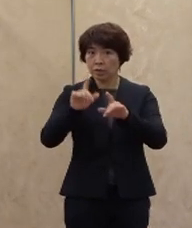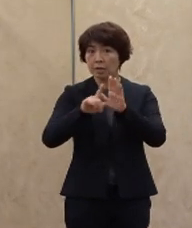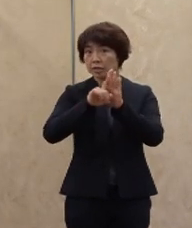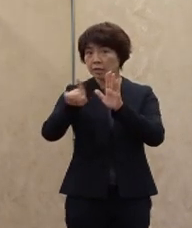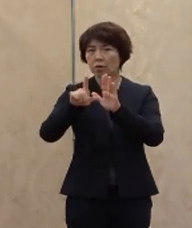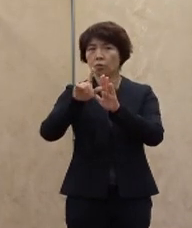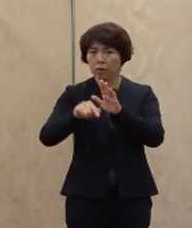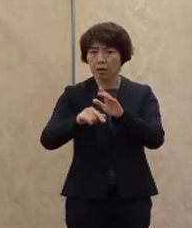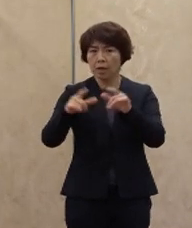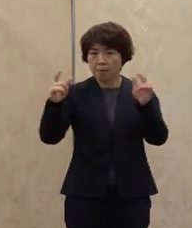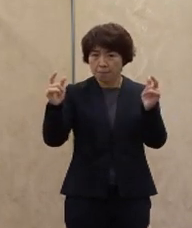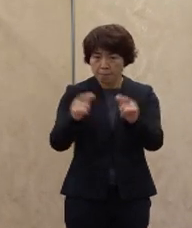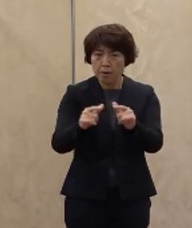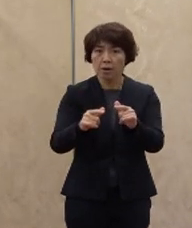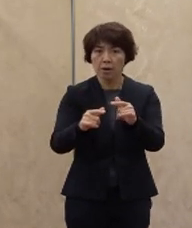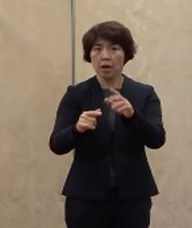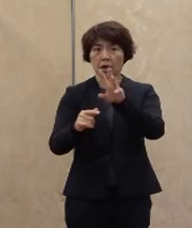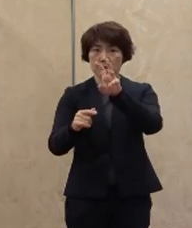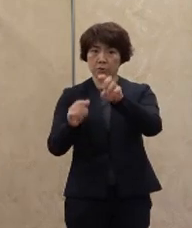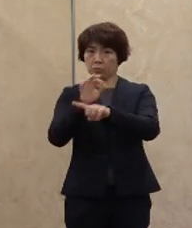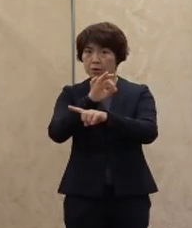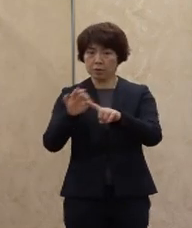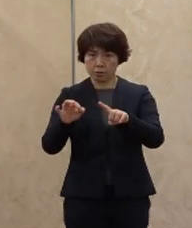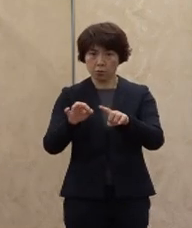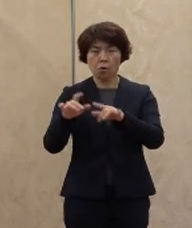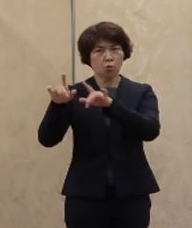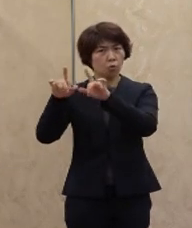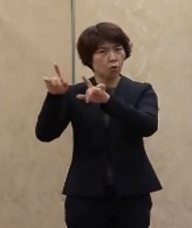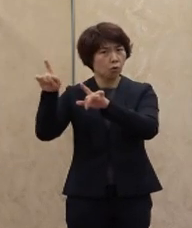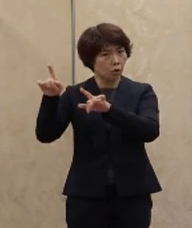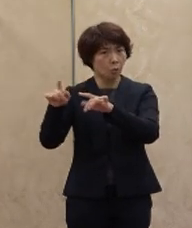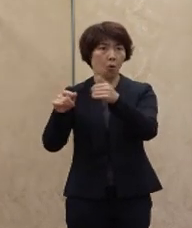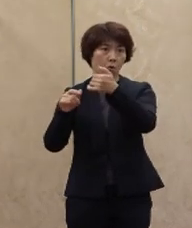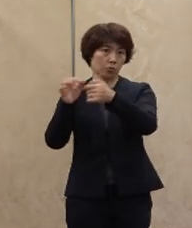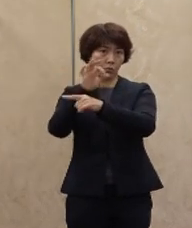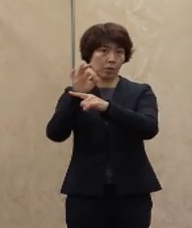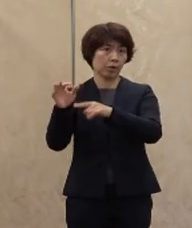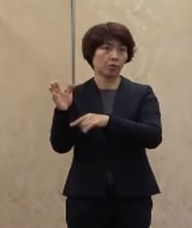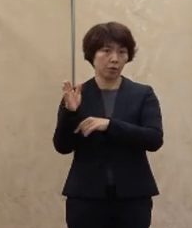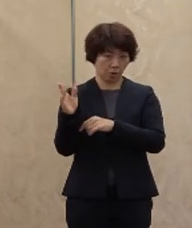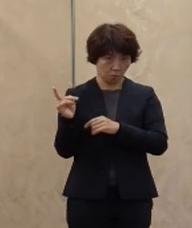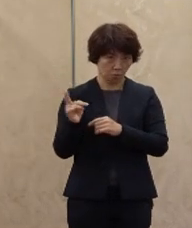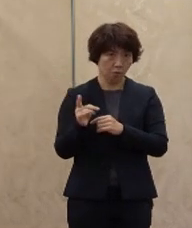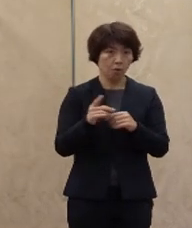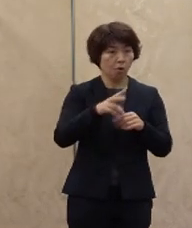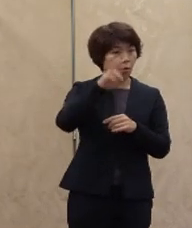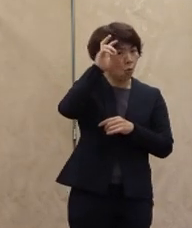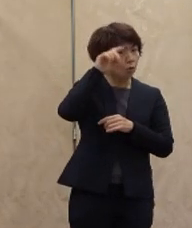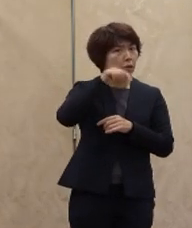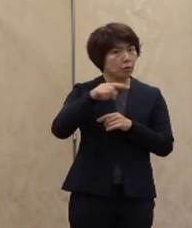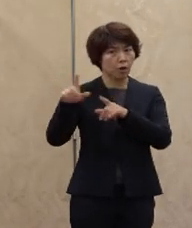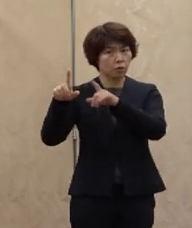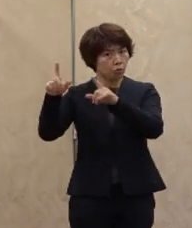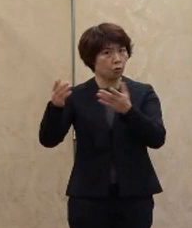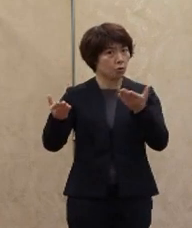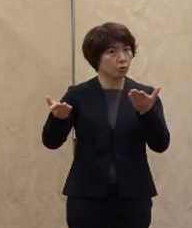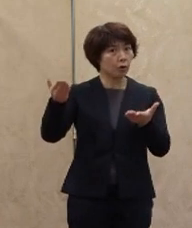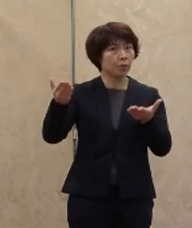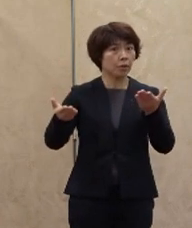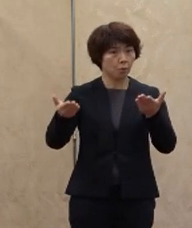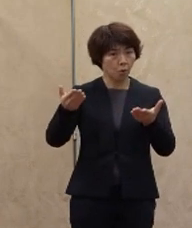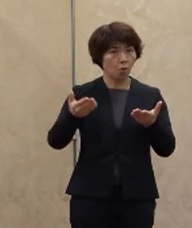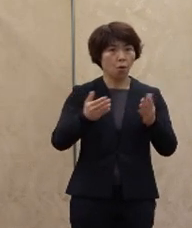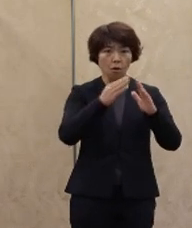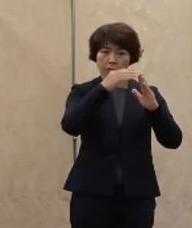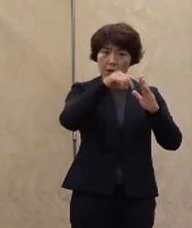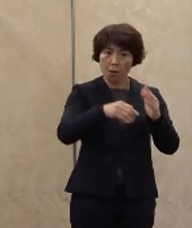かなかったと。で、東京でも5割程度なんですけれども、まずそのやっぱ大阪が特にその東京とかとも比べてテ